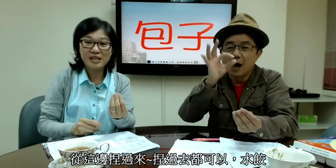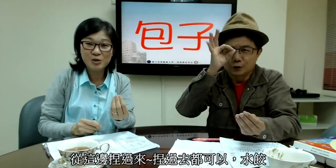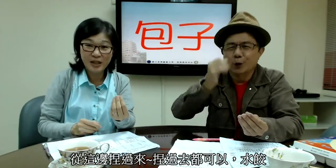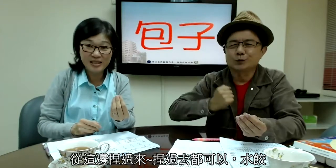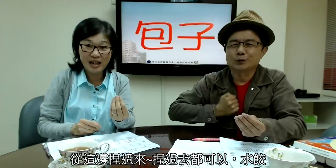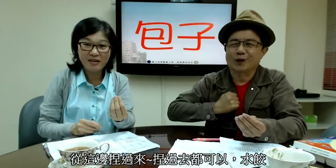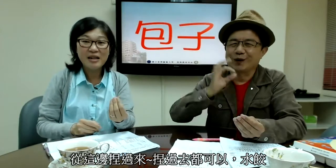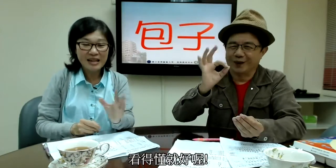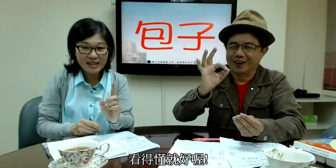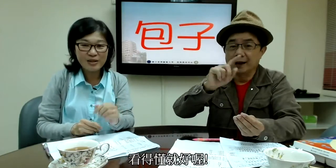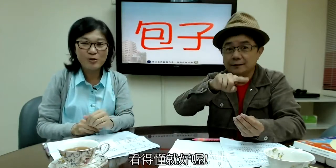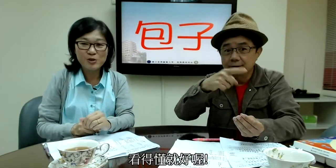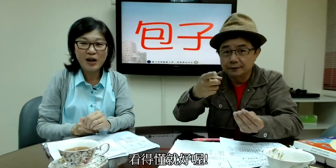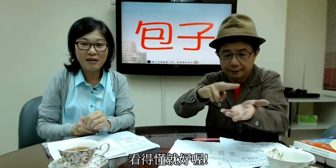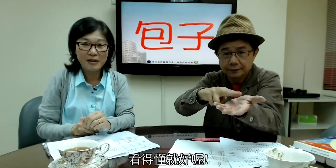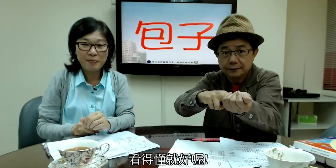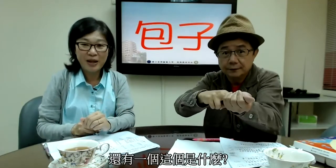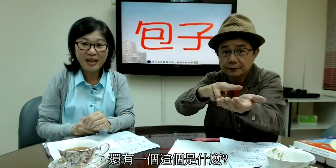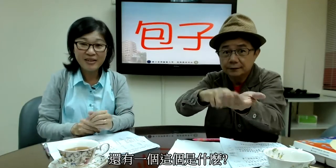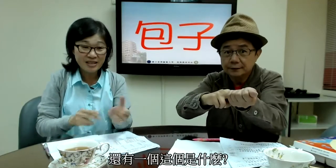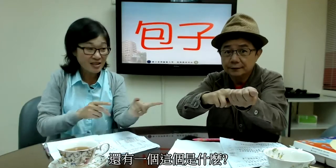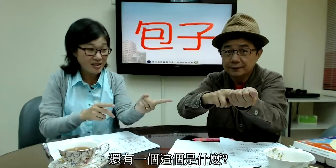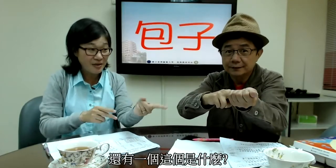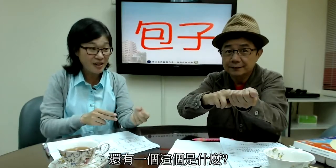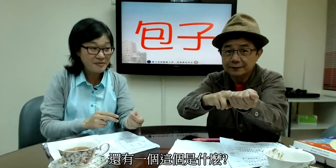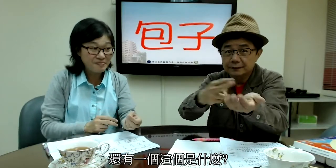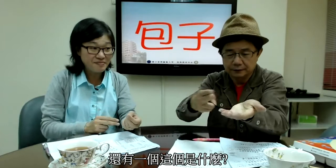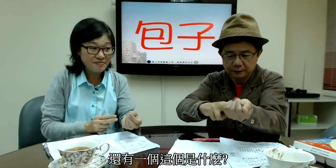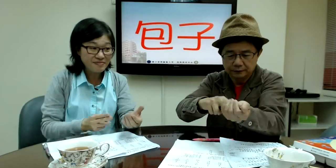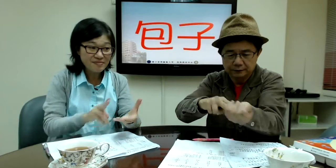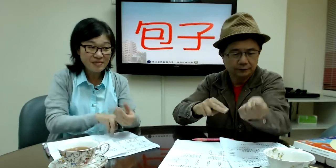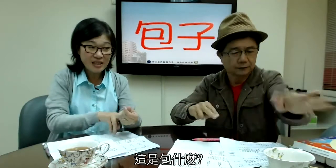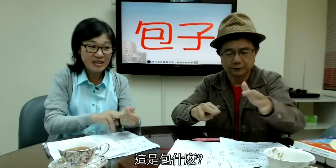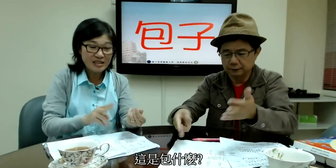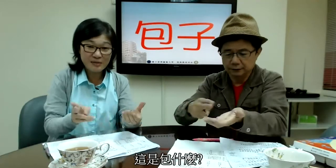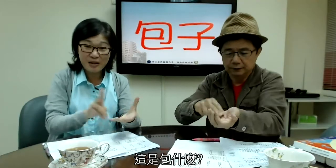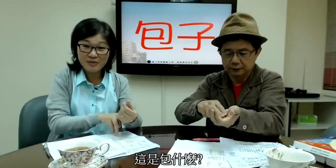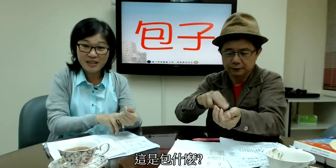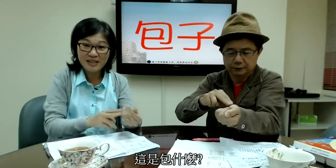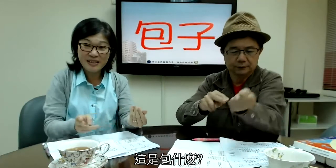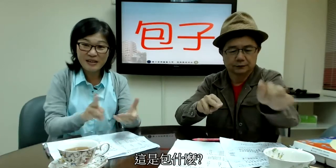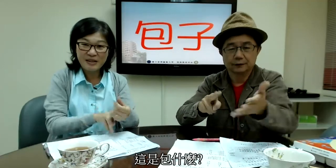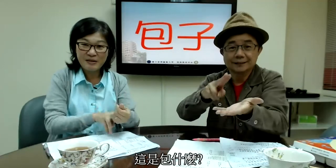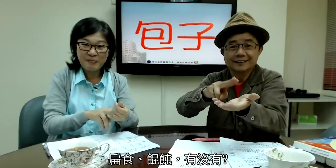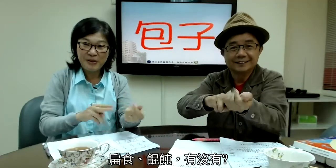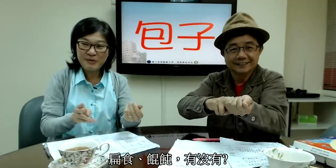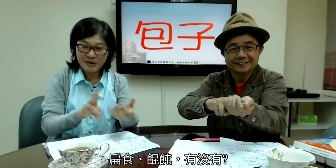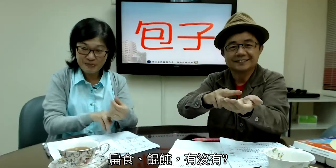水饺看得懂就好了。还有一个，这个是什么？这是包什么？扁